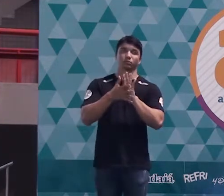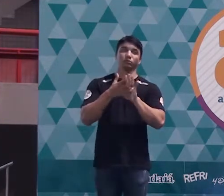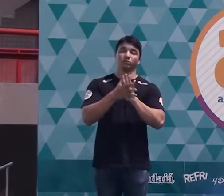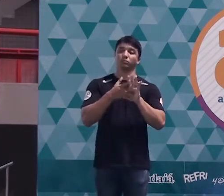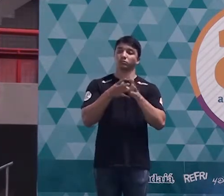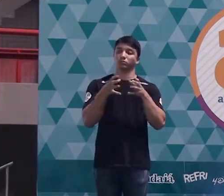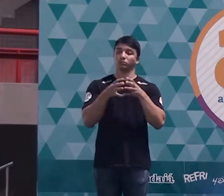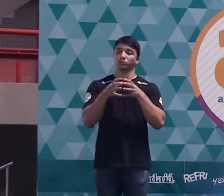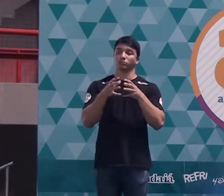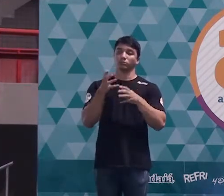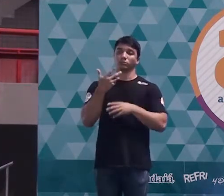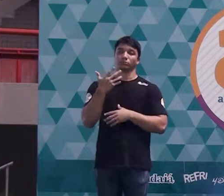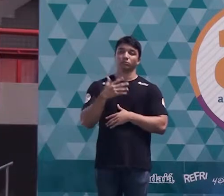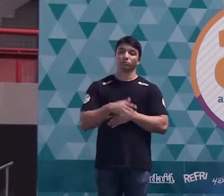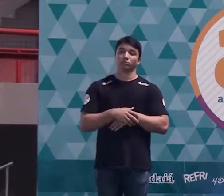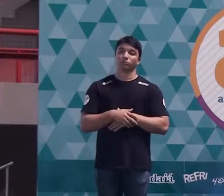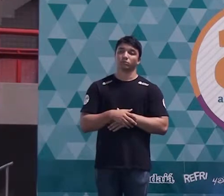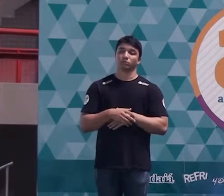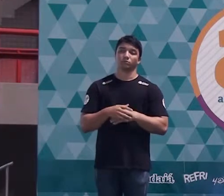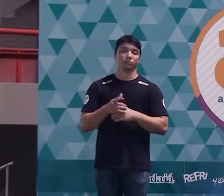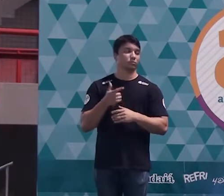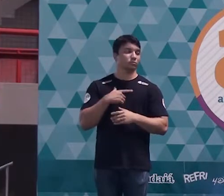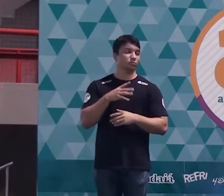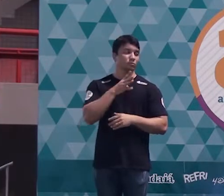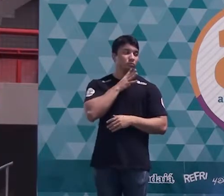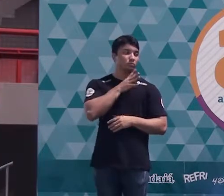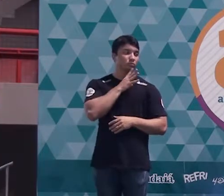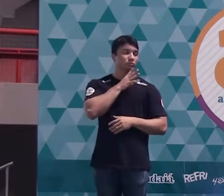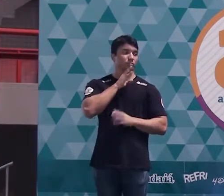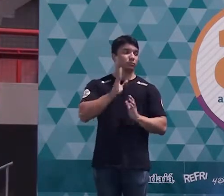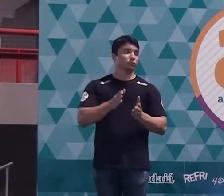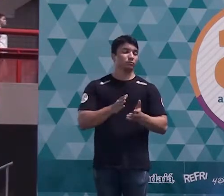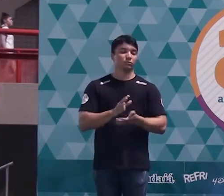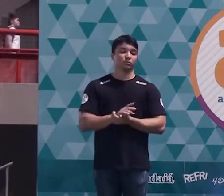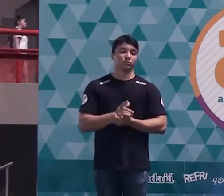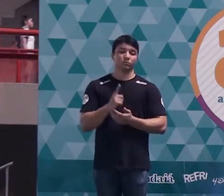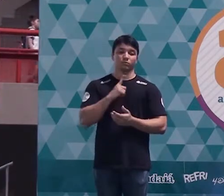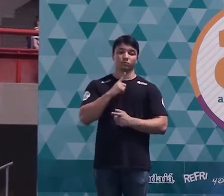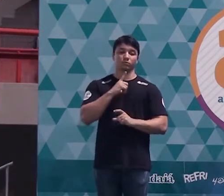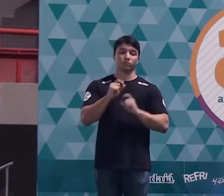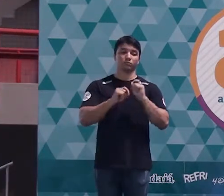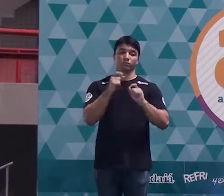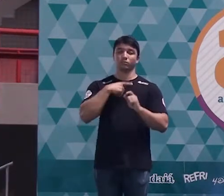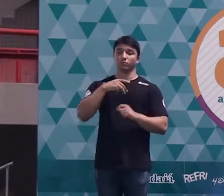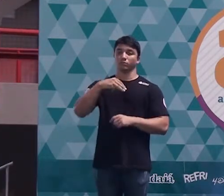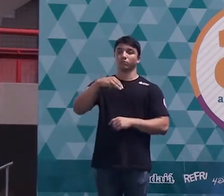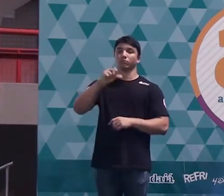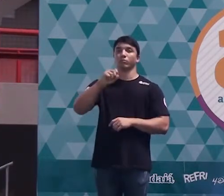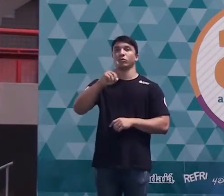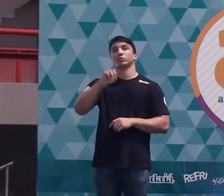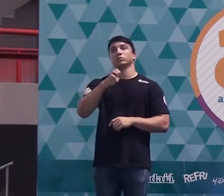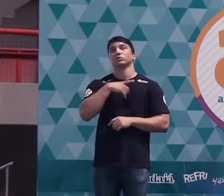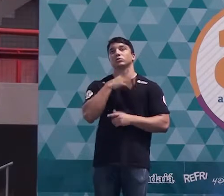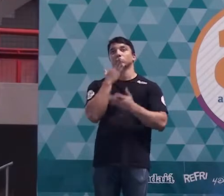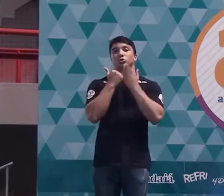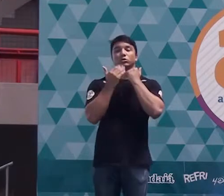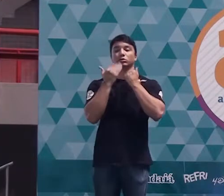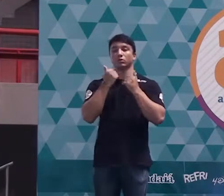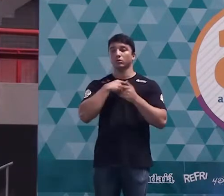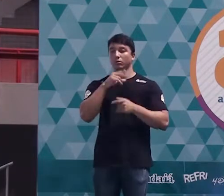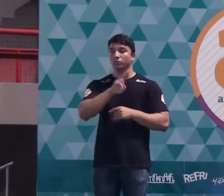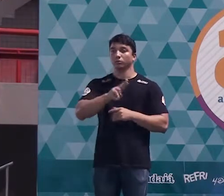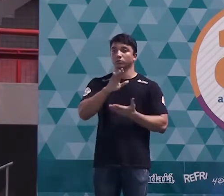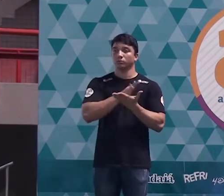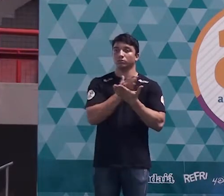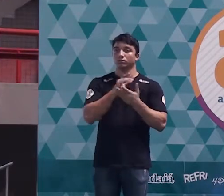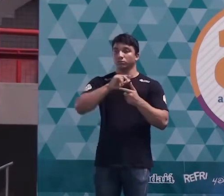Center, que não é do tempo de vocês, mas vocês conhecem. E ele diz, para mod a gente lanchar, ele usa